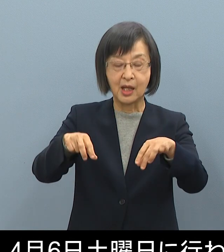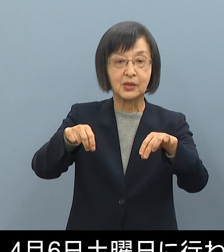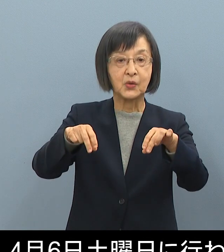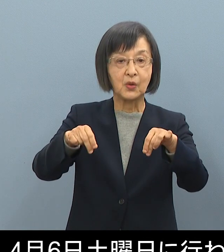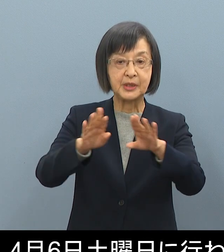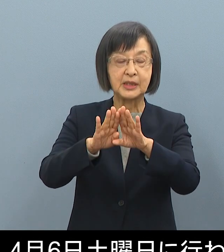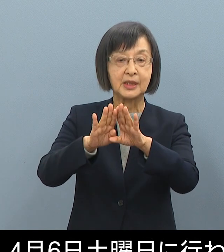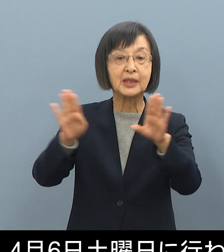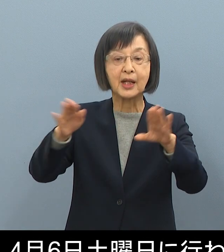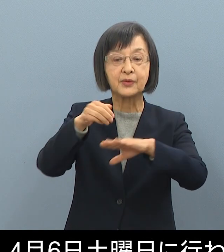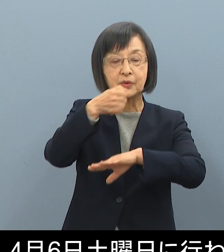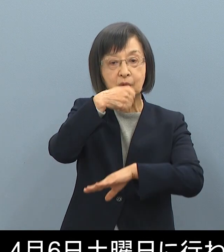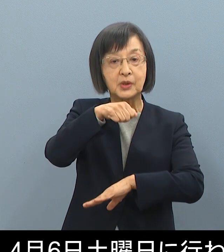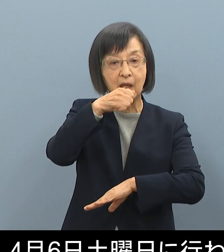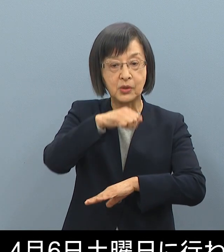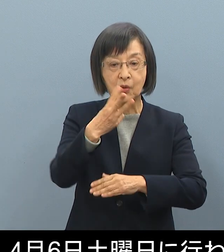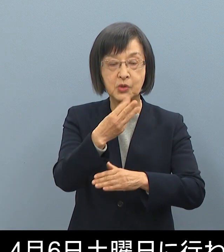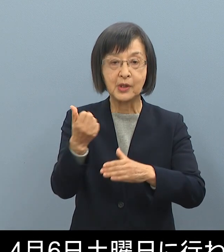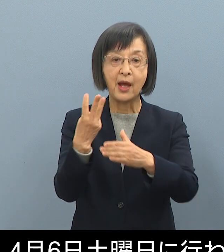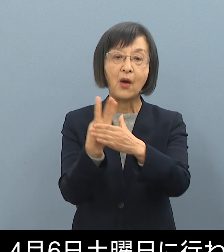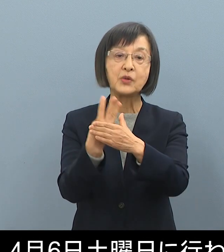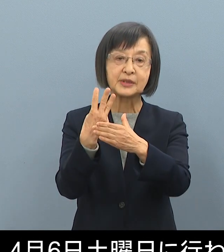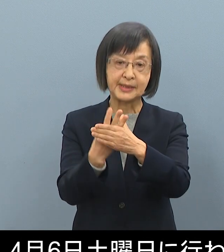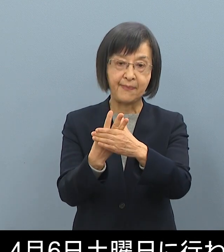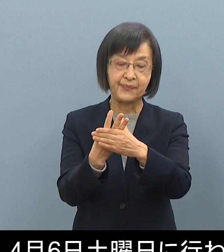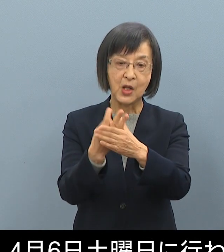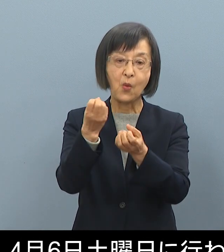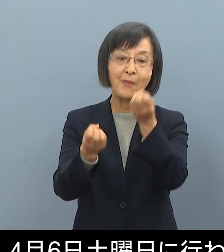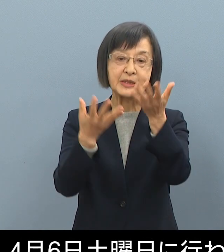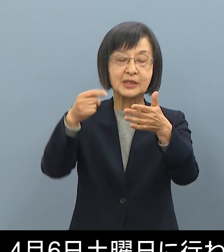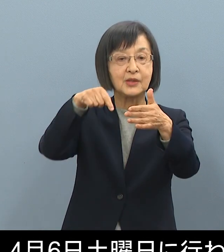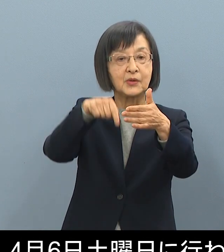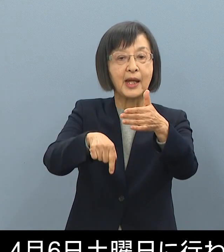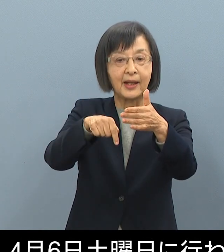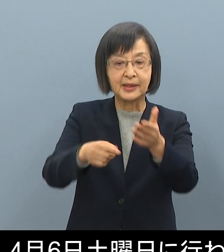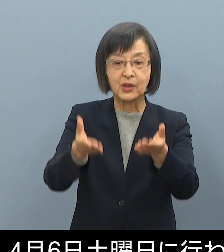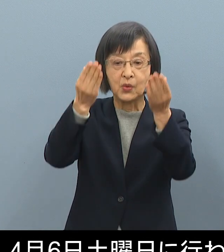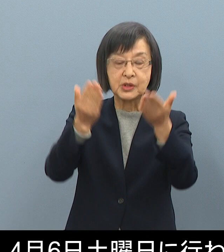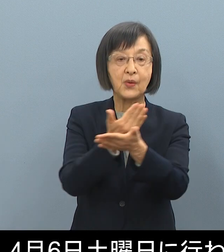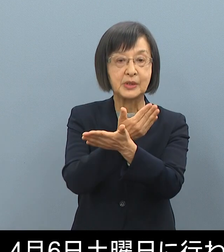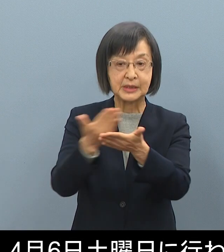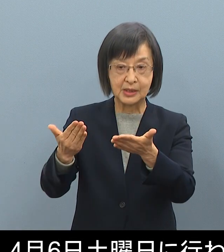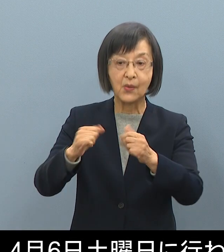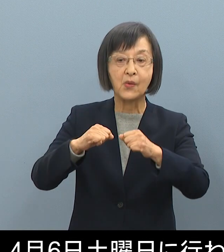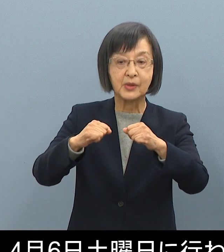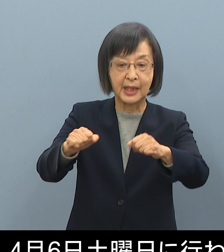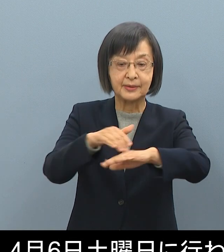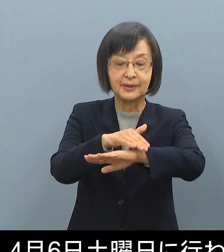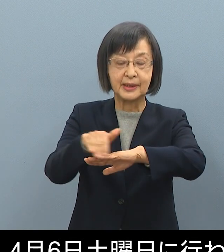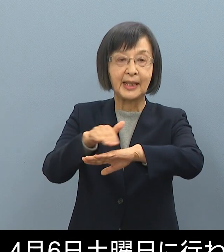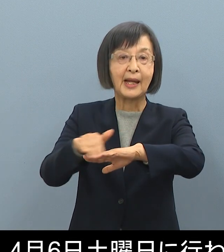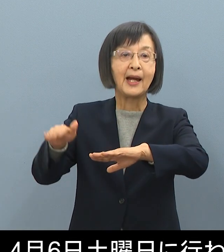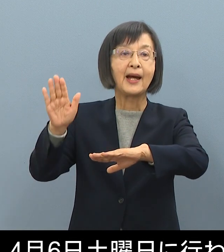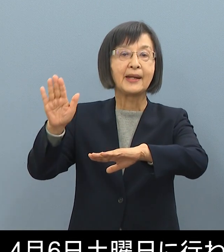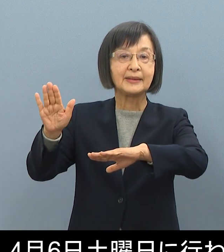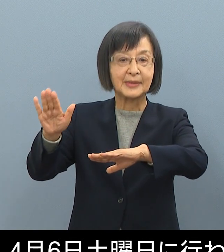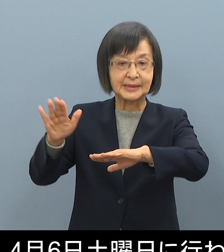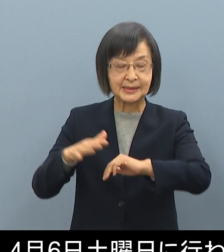に行われます湯田温泉白虎祭りの中で表彰式を行う予定といたしているところでございます